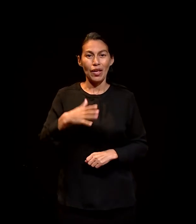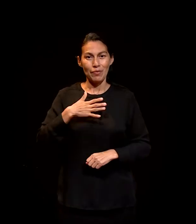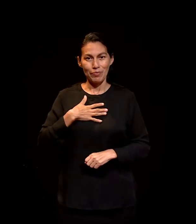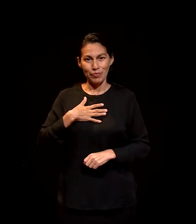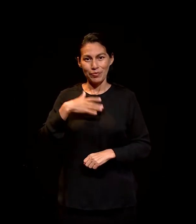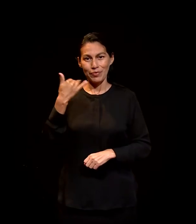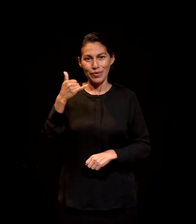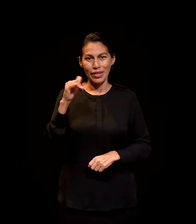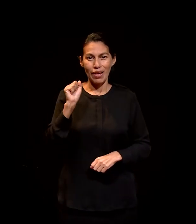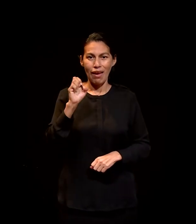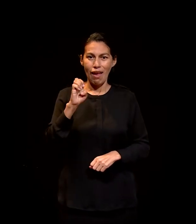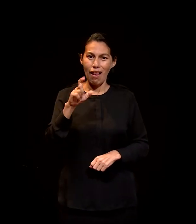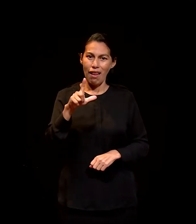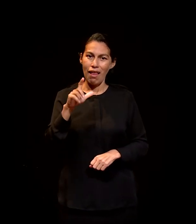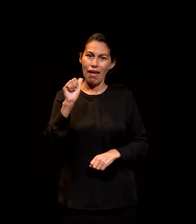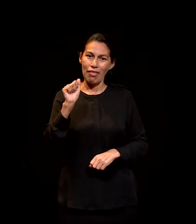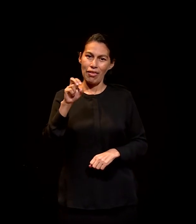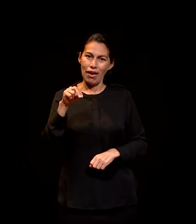la nariz